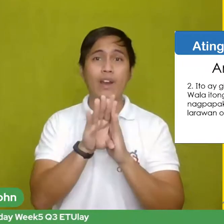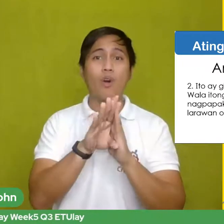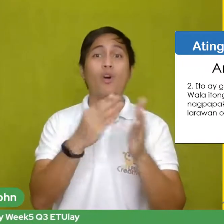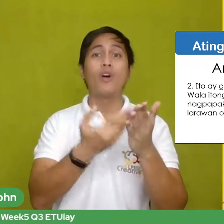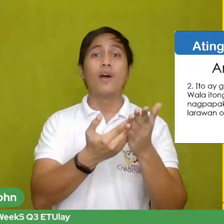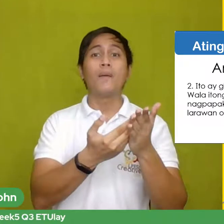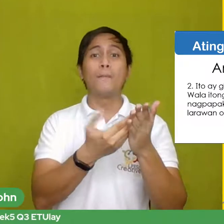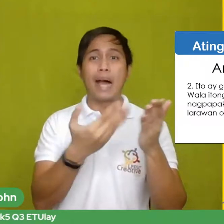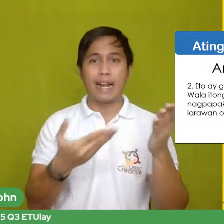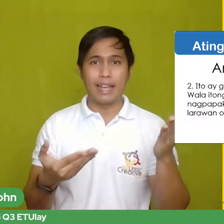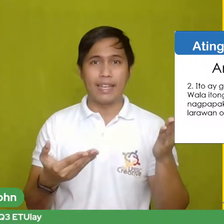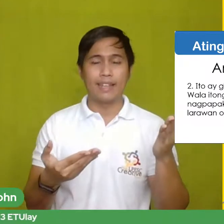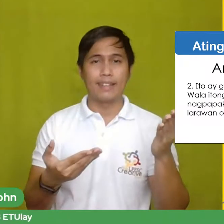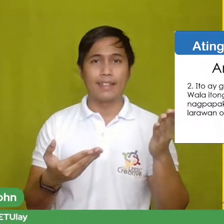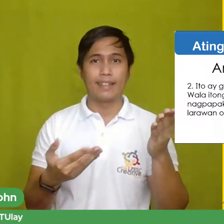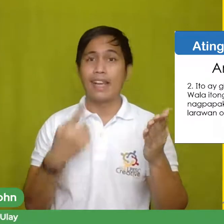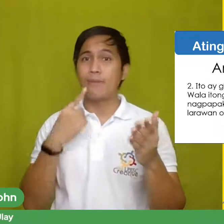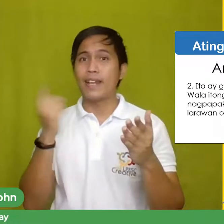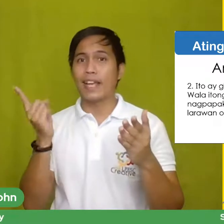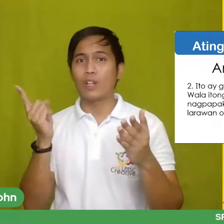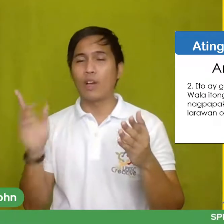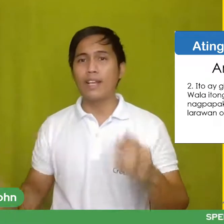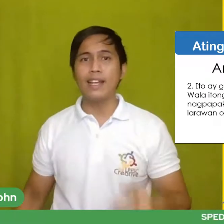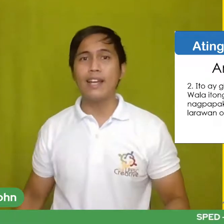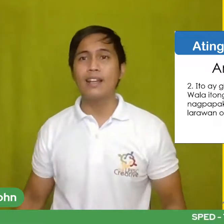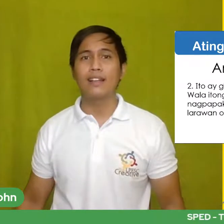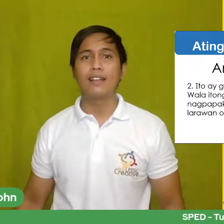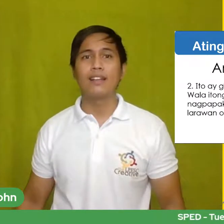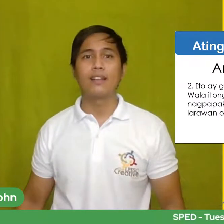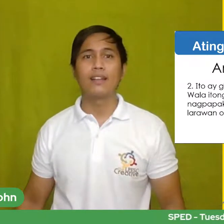o bagay. Gaya pinakita ko kanina,